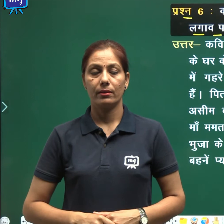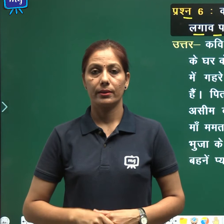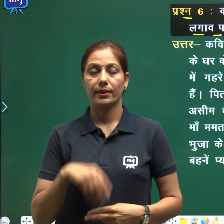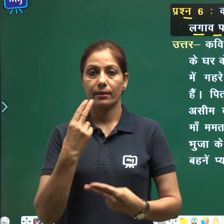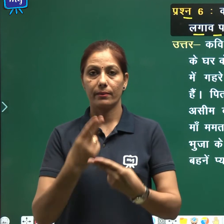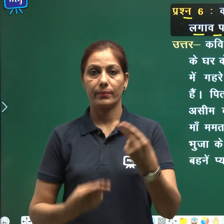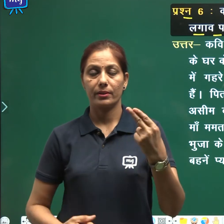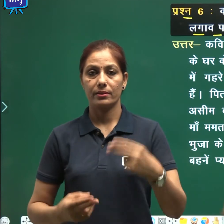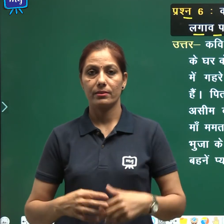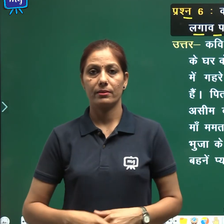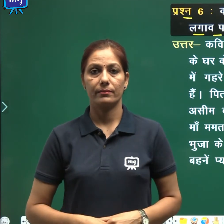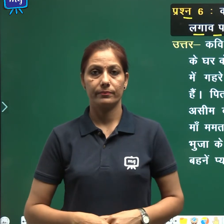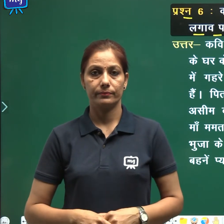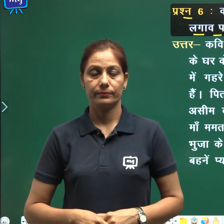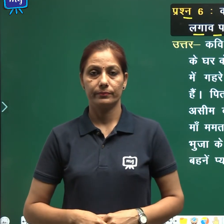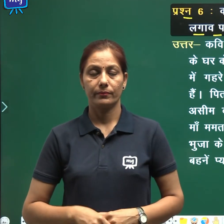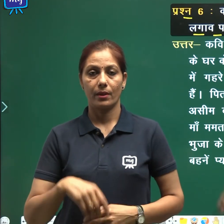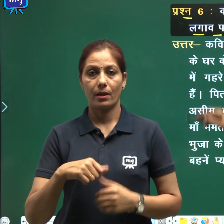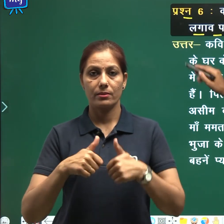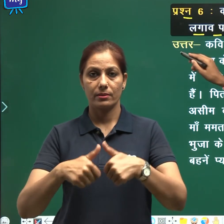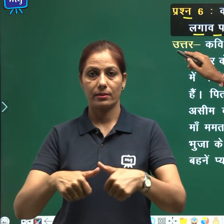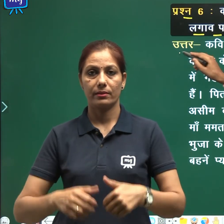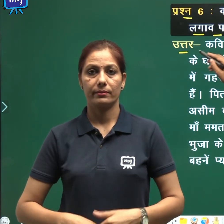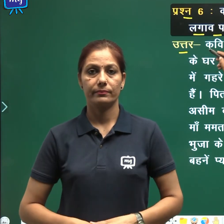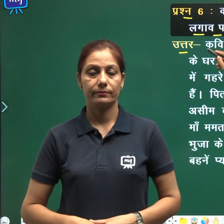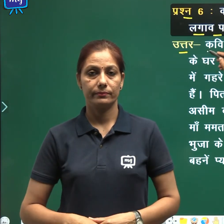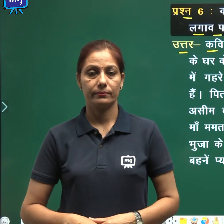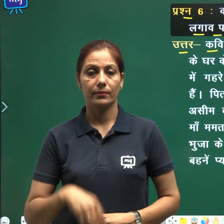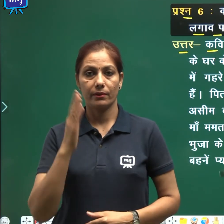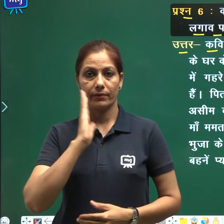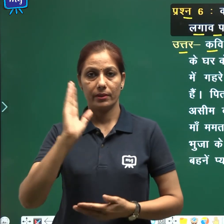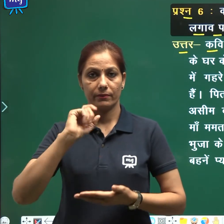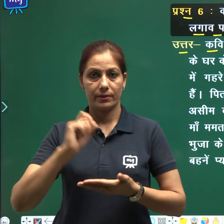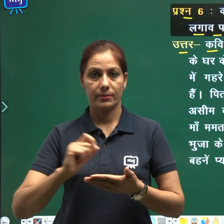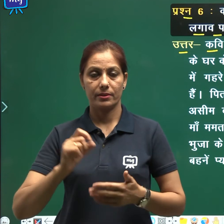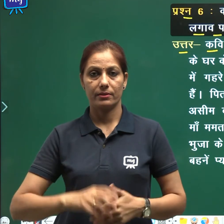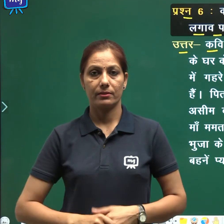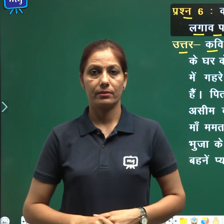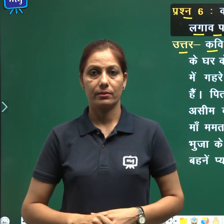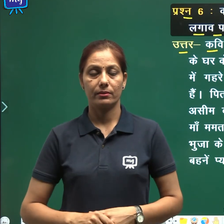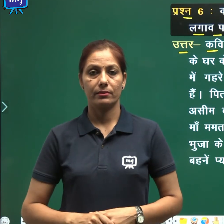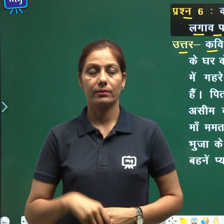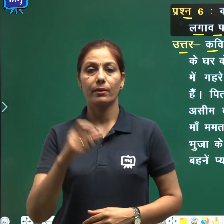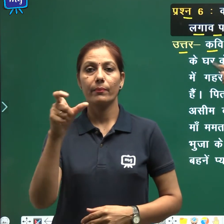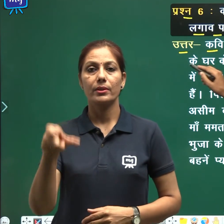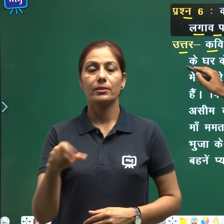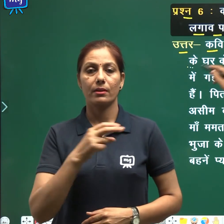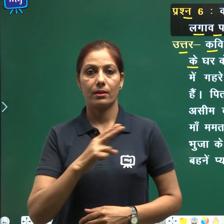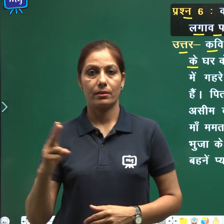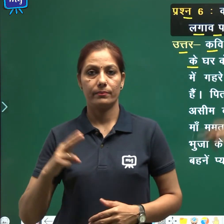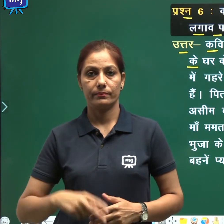टिप्पणी कीजिए। उत्तर है, कवि भवानी प्रसाद मिश्र के